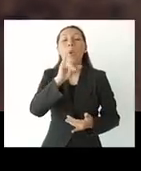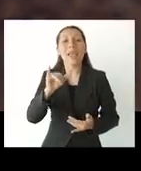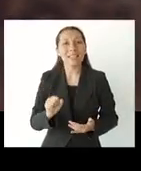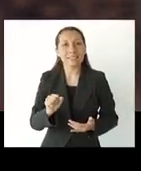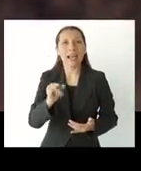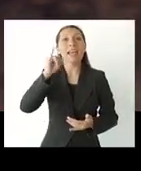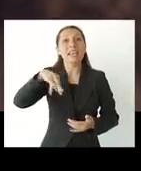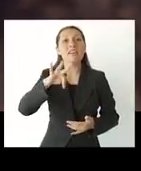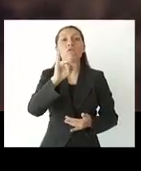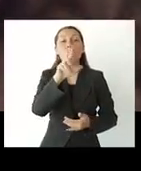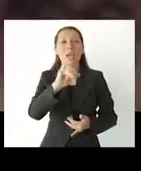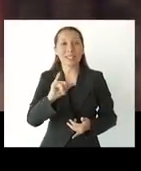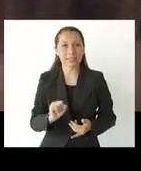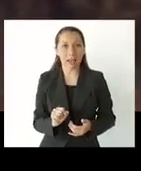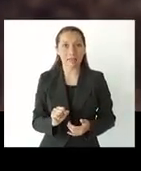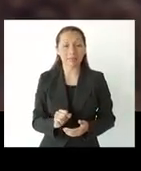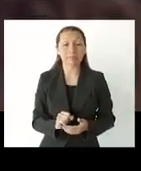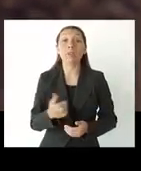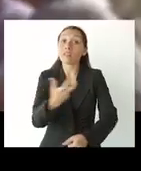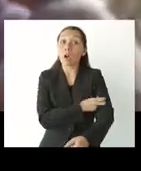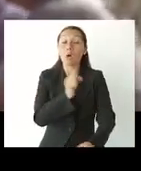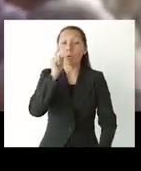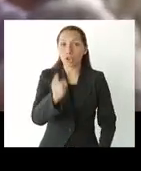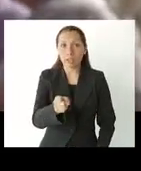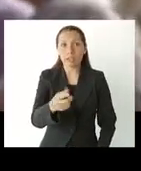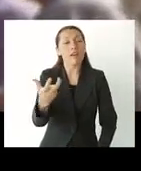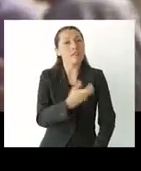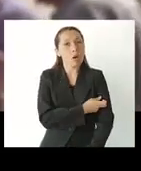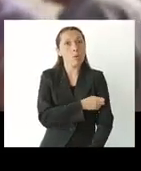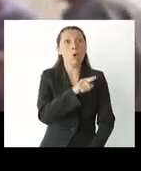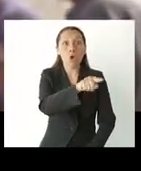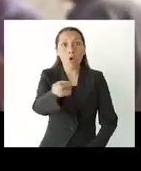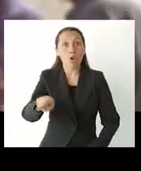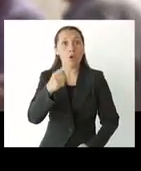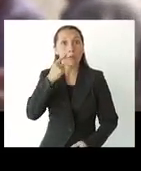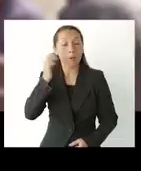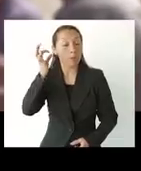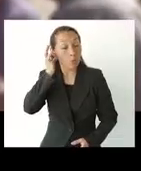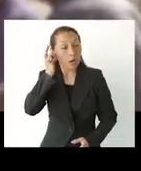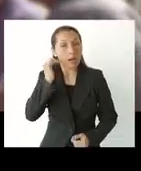Influenza, Javi, influenza. Vacúnate por ti, vacúnate por ellos y ellas.